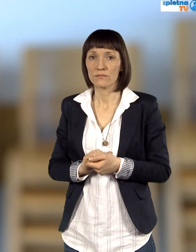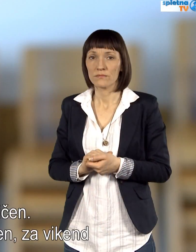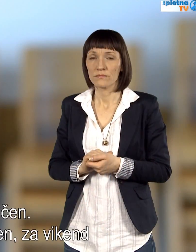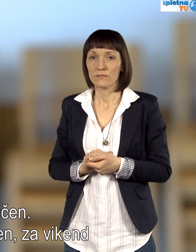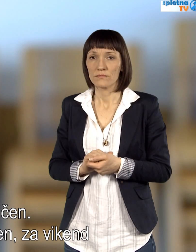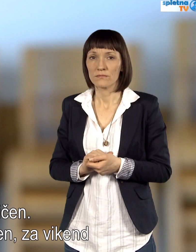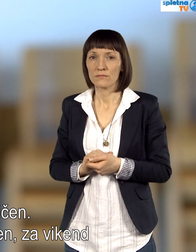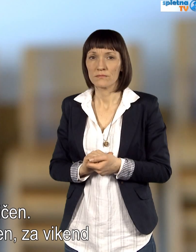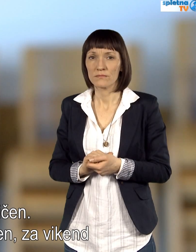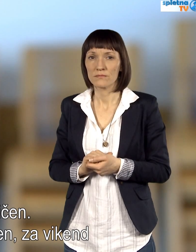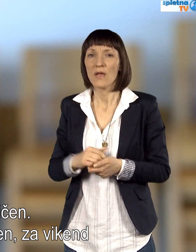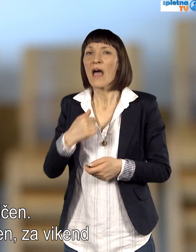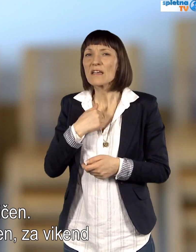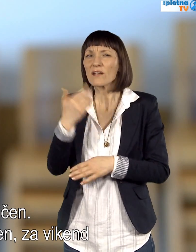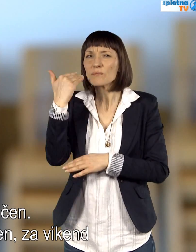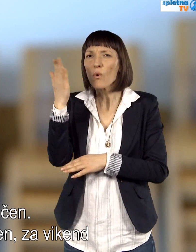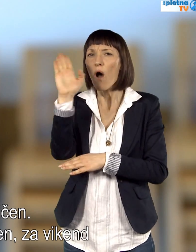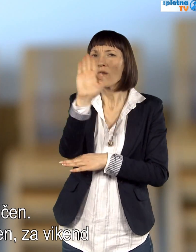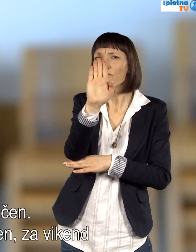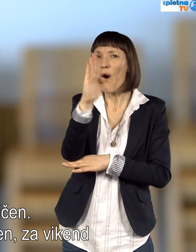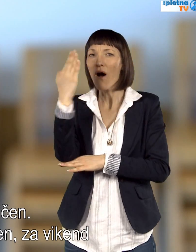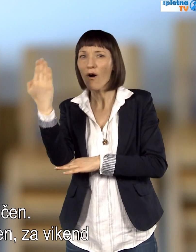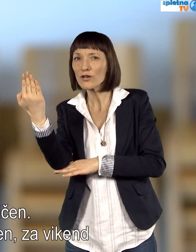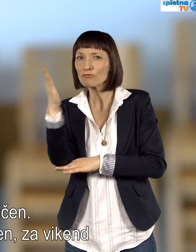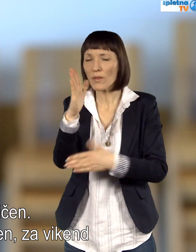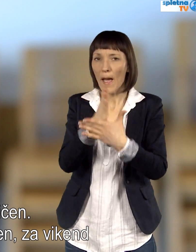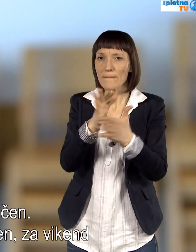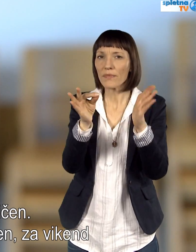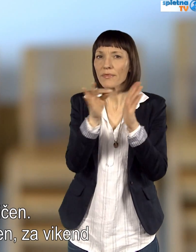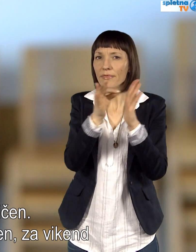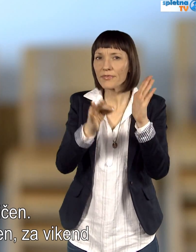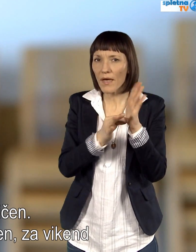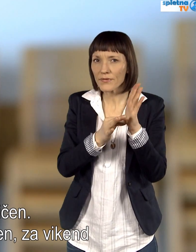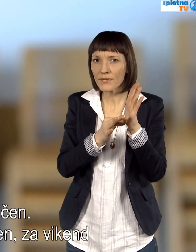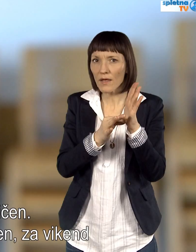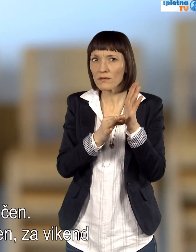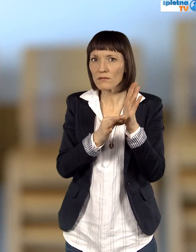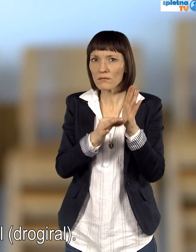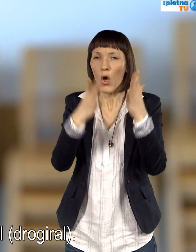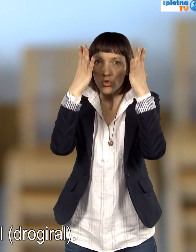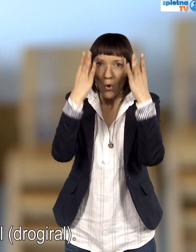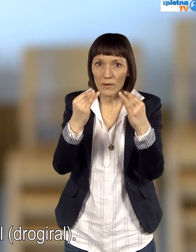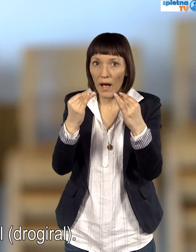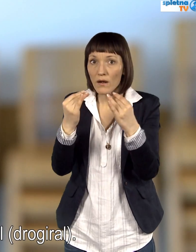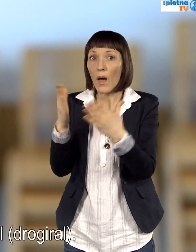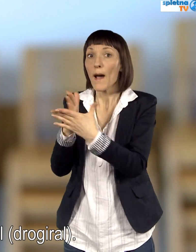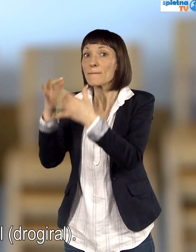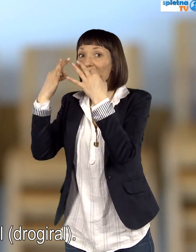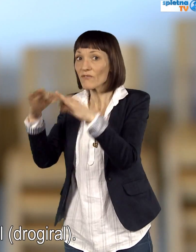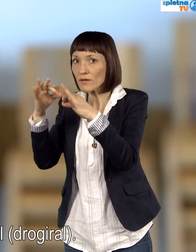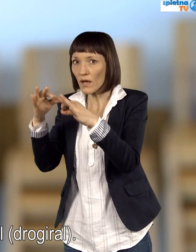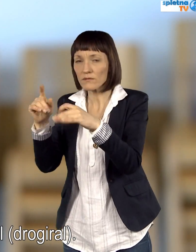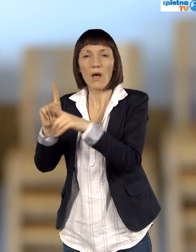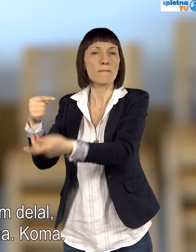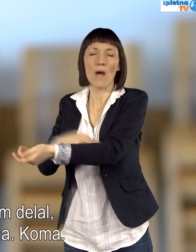Tako sem, kako bo rekel, dvoličen bil. Med tednom normalen, za vikend sem se ga pobijal.